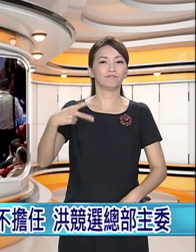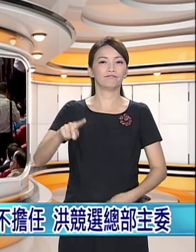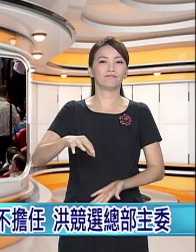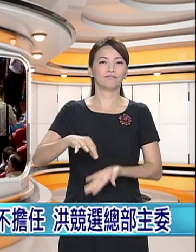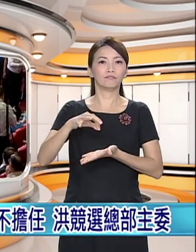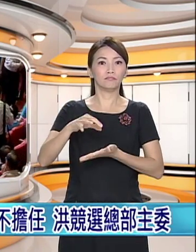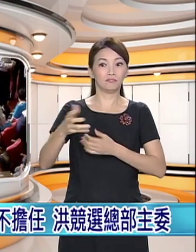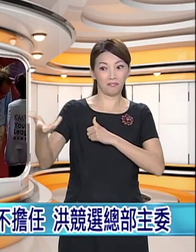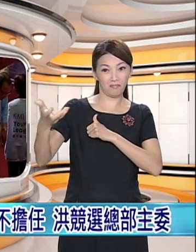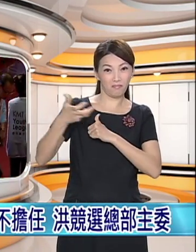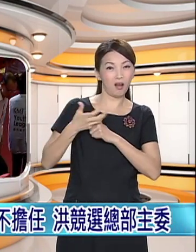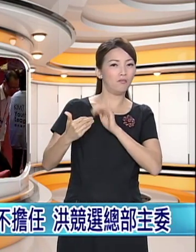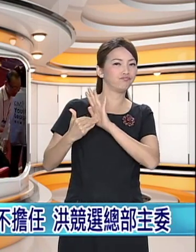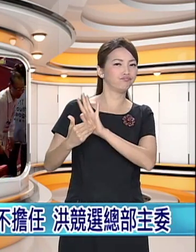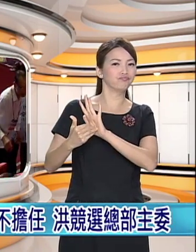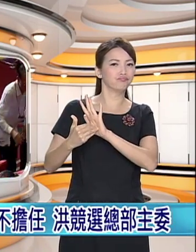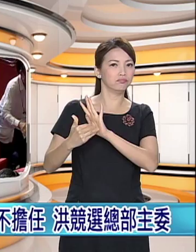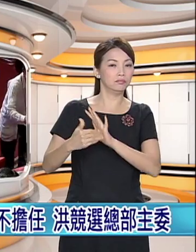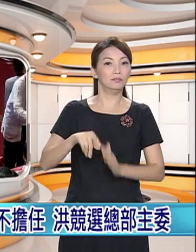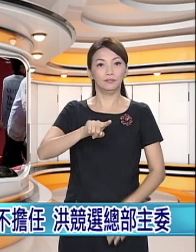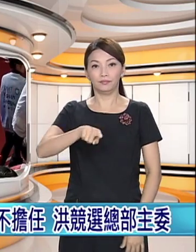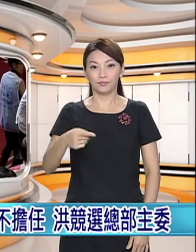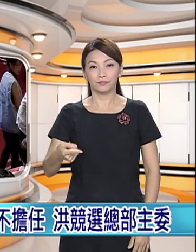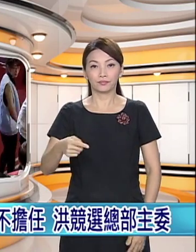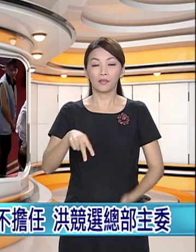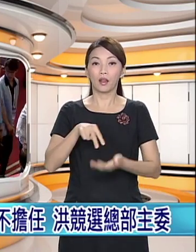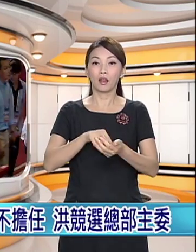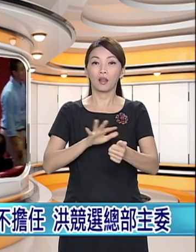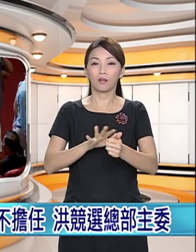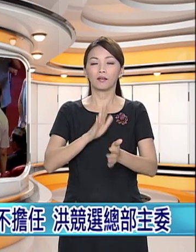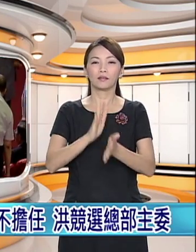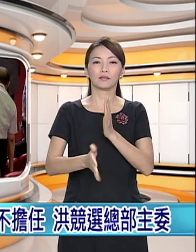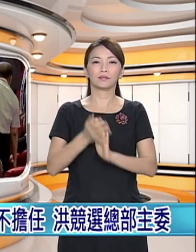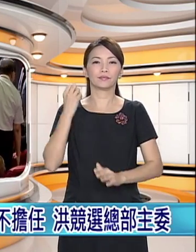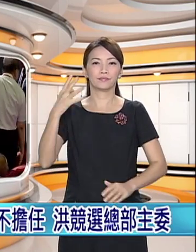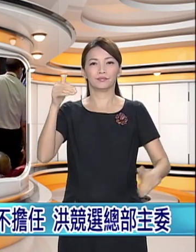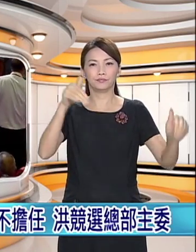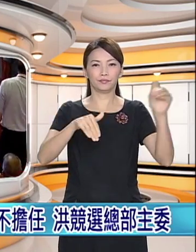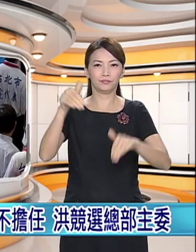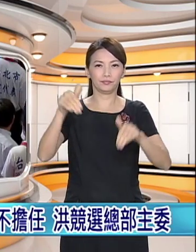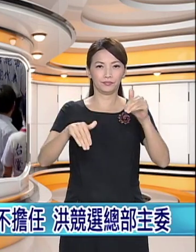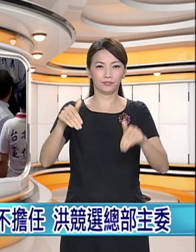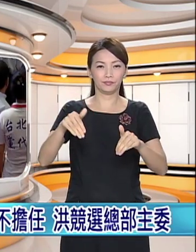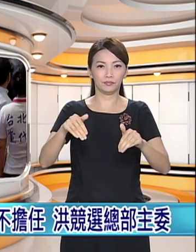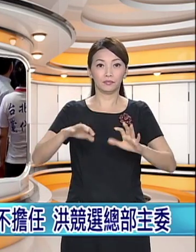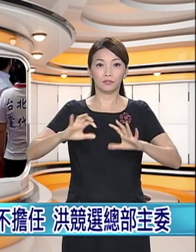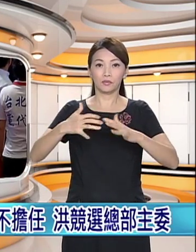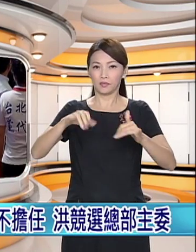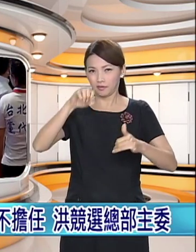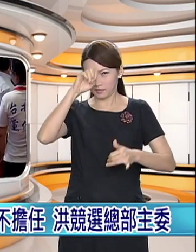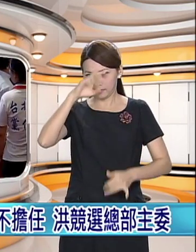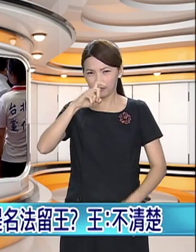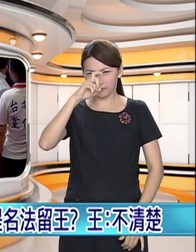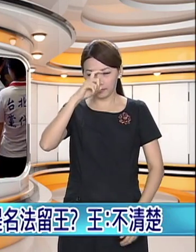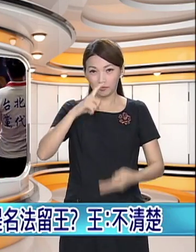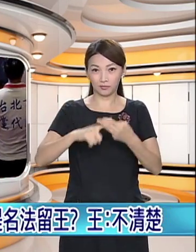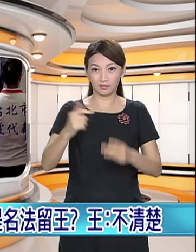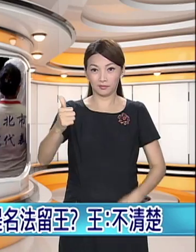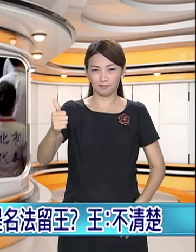不会担任。而至于国民党是否会为王金平续留立院，修